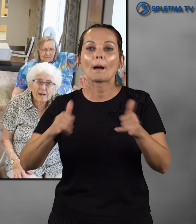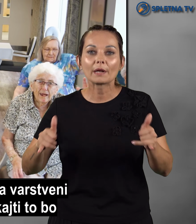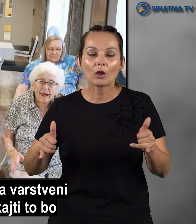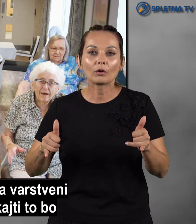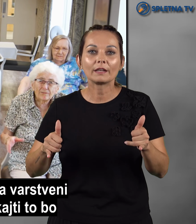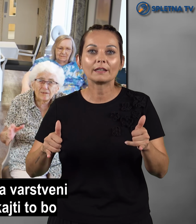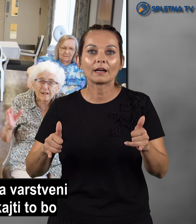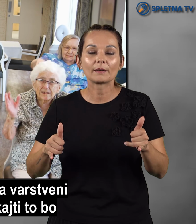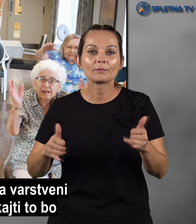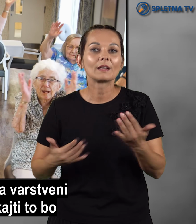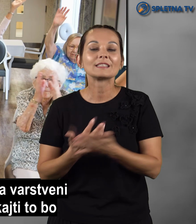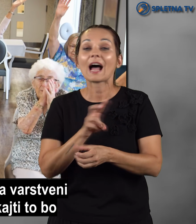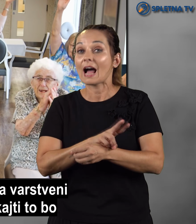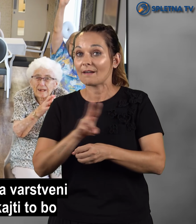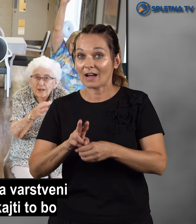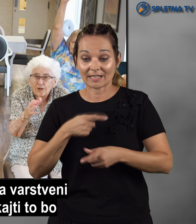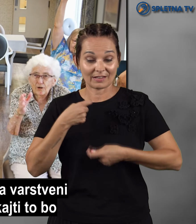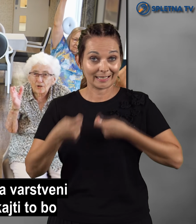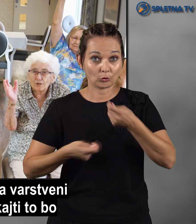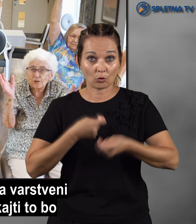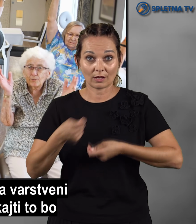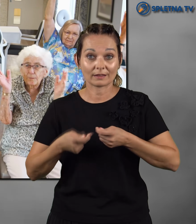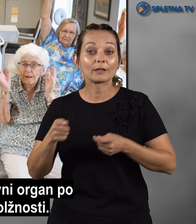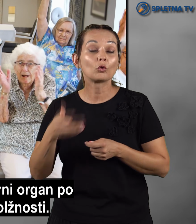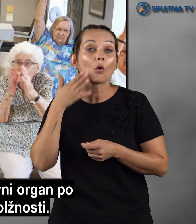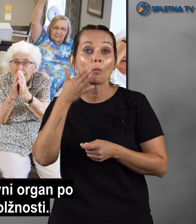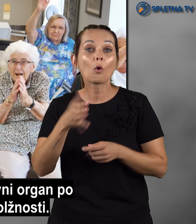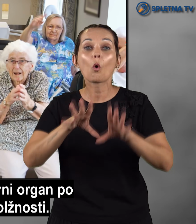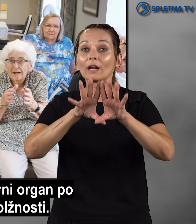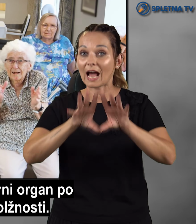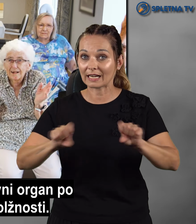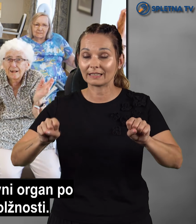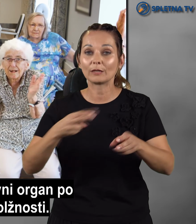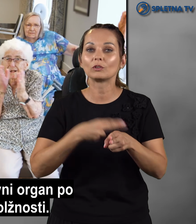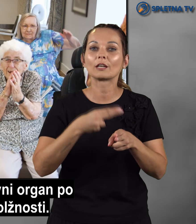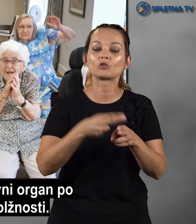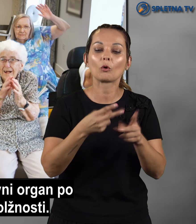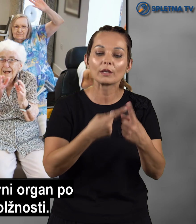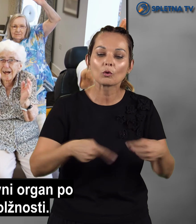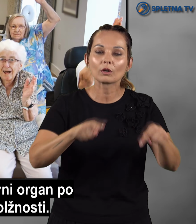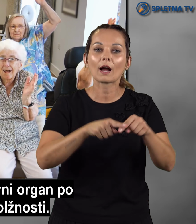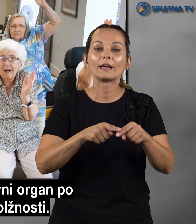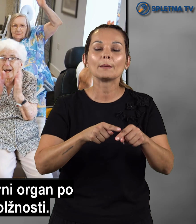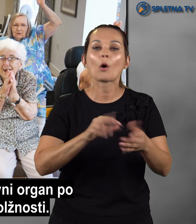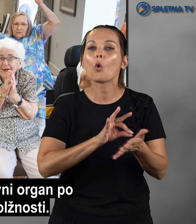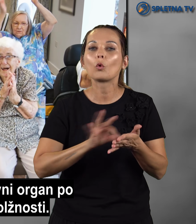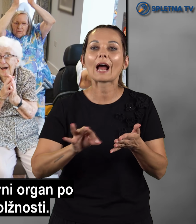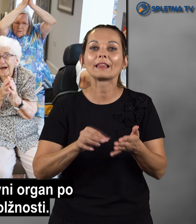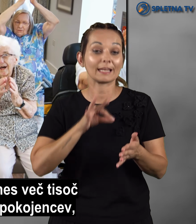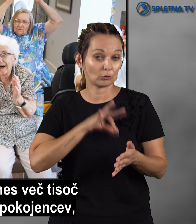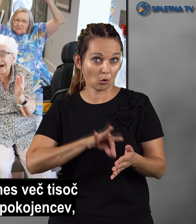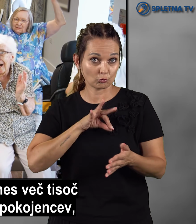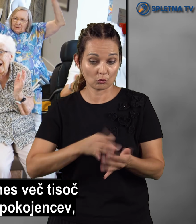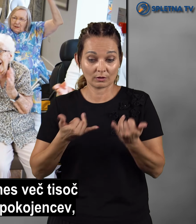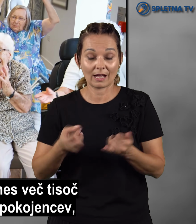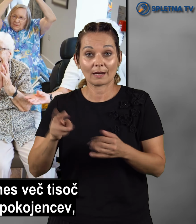papirologije ali pa prošnje za ta varstveni dodatek, kajti to bo naredil državni organ po uradni dolžnosti. Da mi